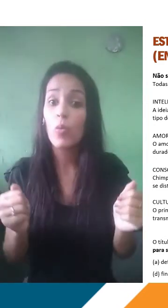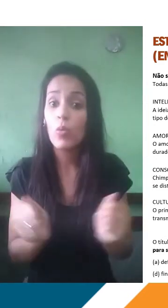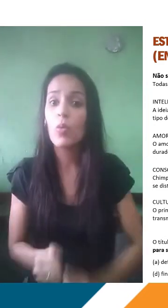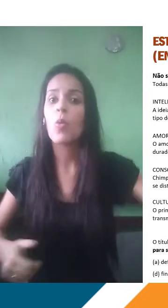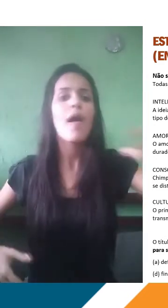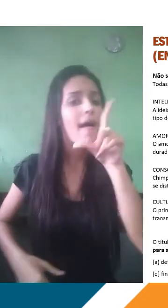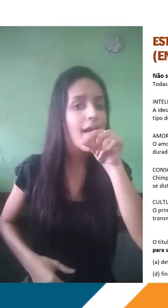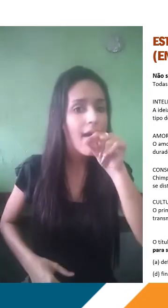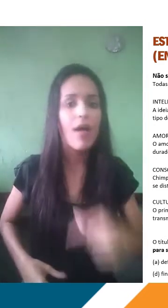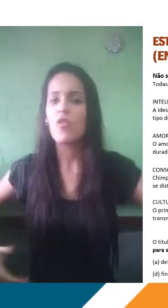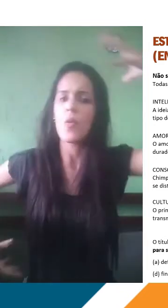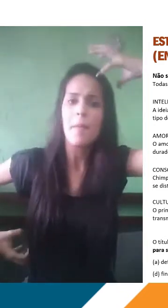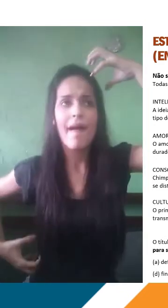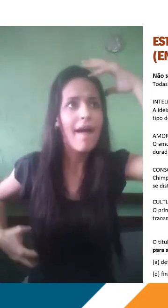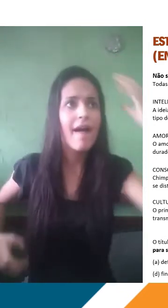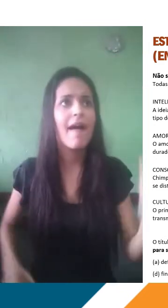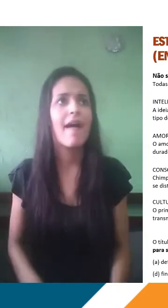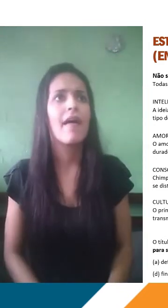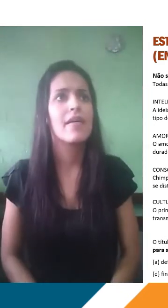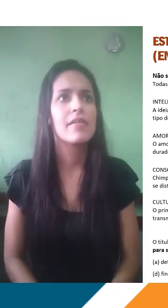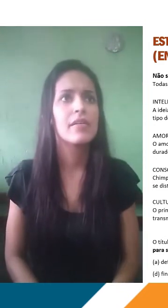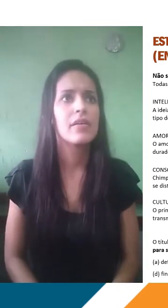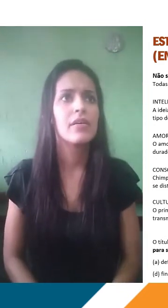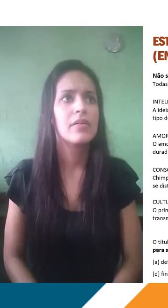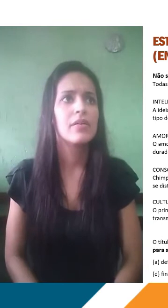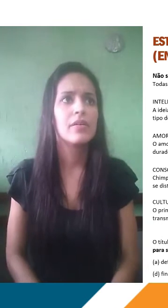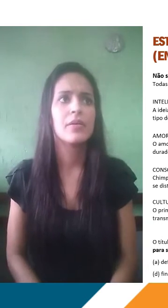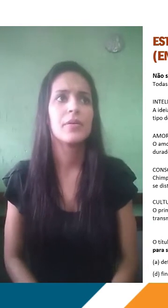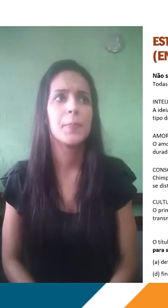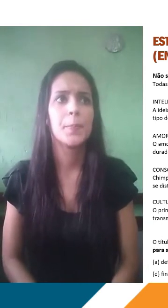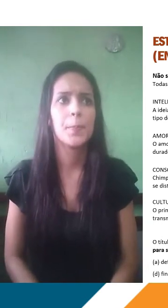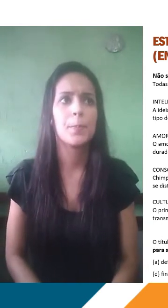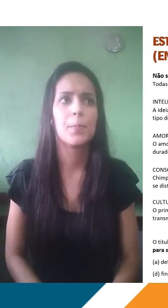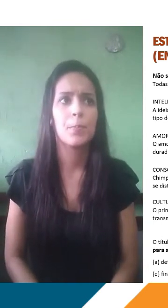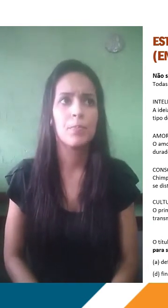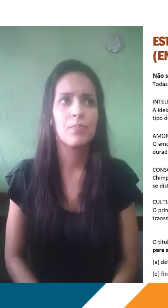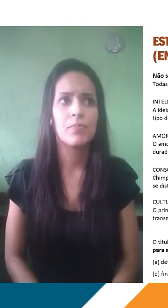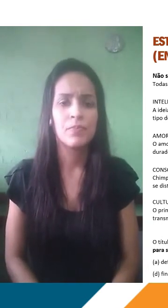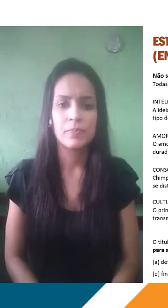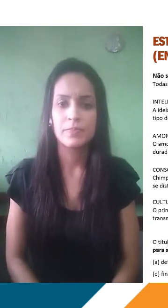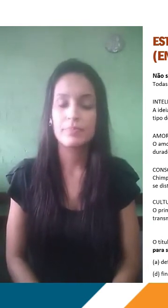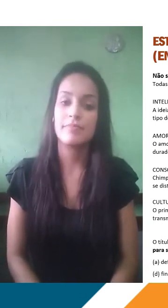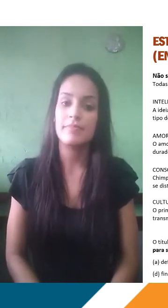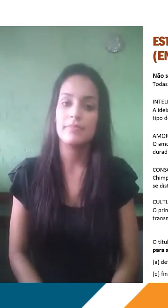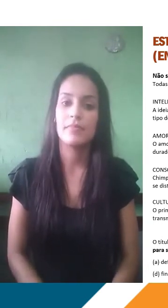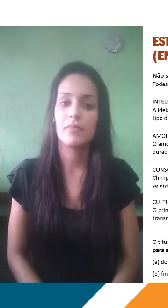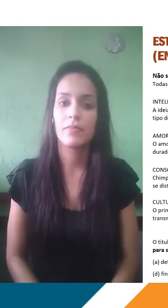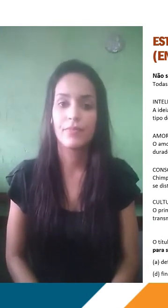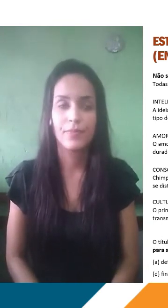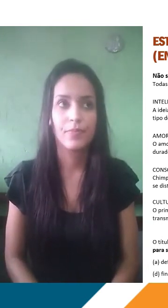respectivamente Essas comparações funcionam como exemplos que o autor utiliza para defender seu posicionamento